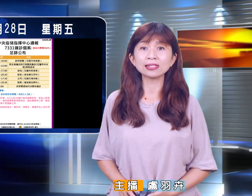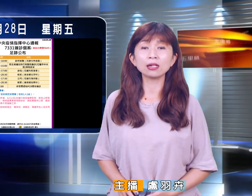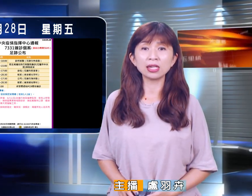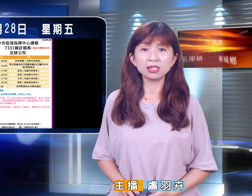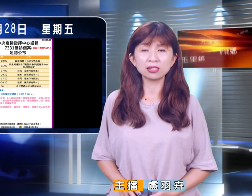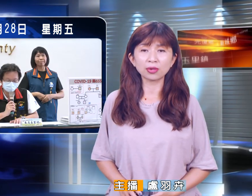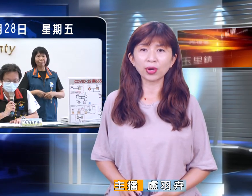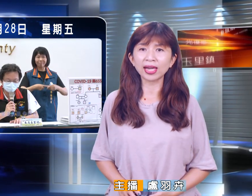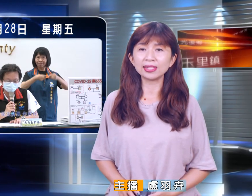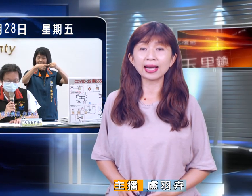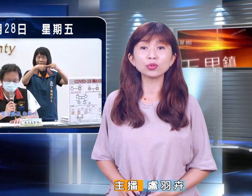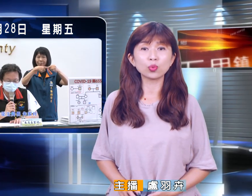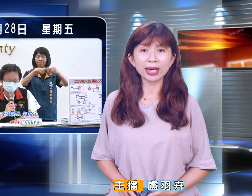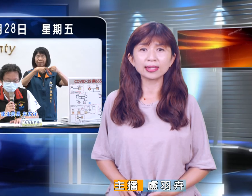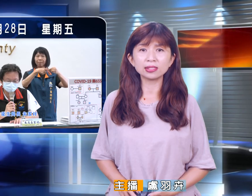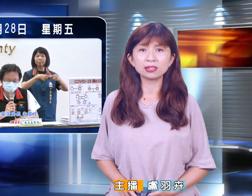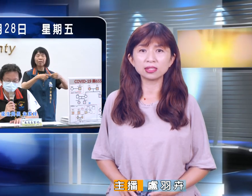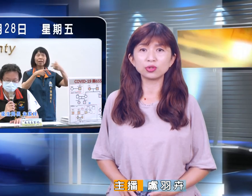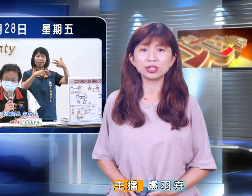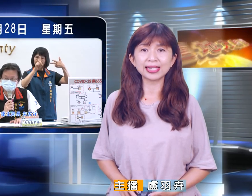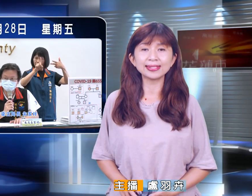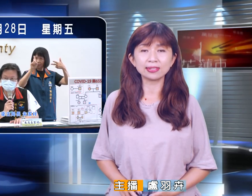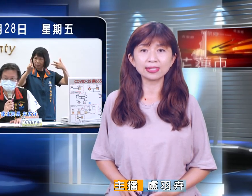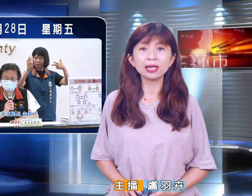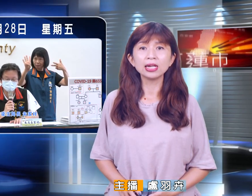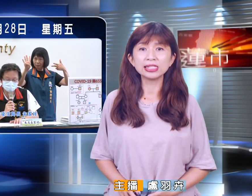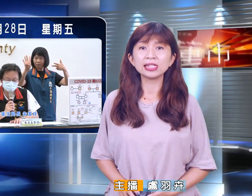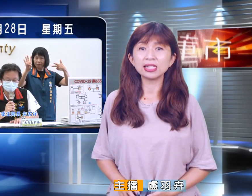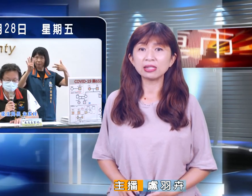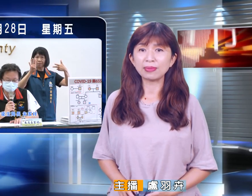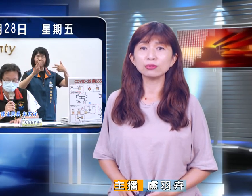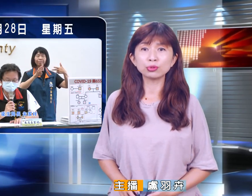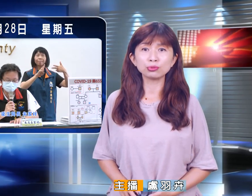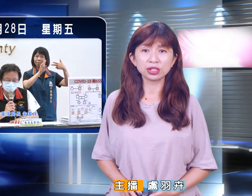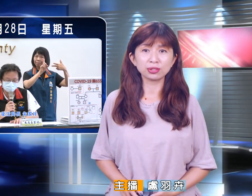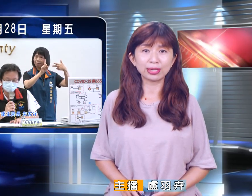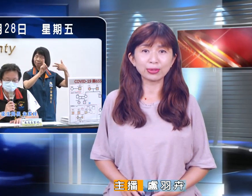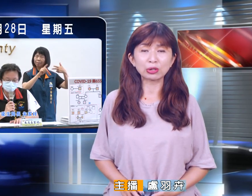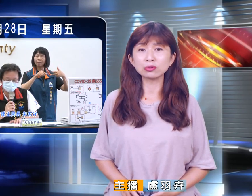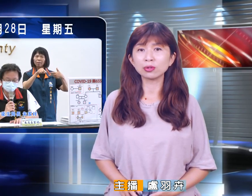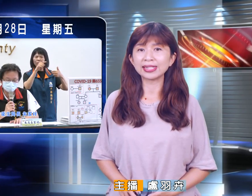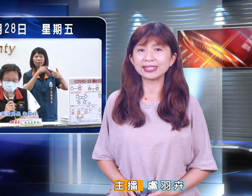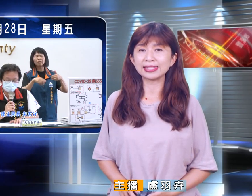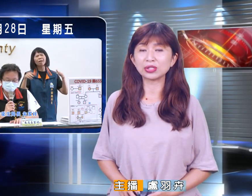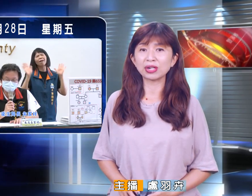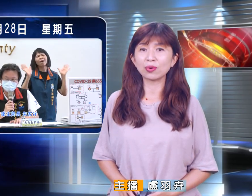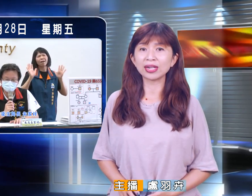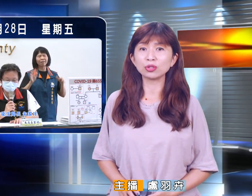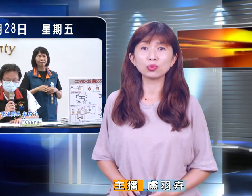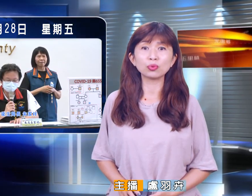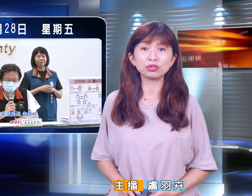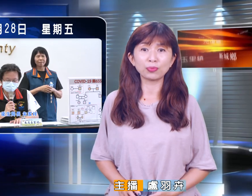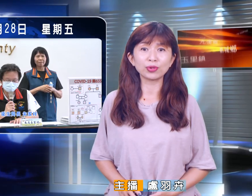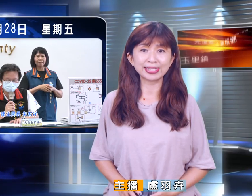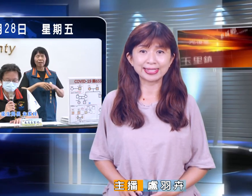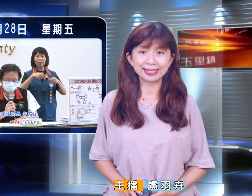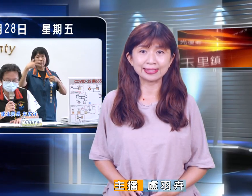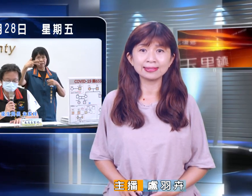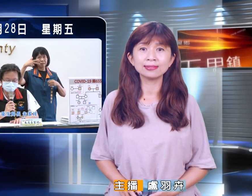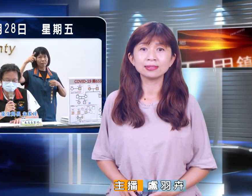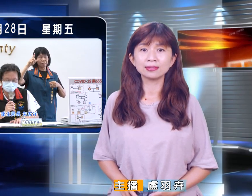家的医事人员可以加入花莲县社区筛检站及疫苗注射团队，共同来携手让花莲度过这波